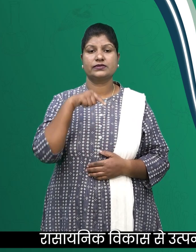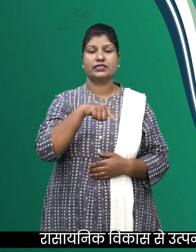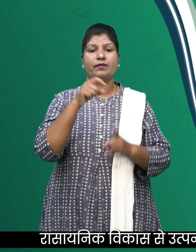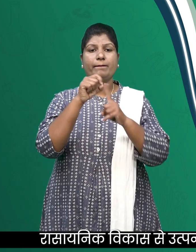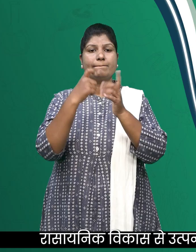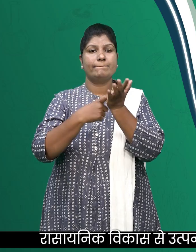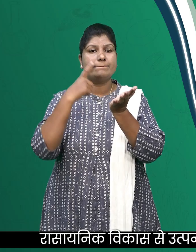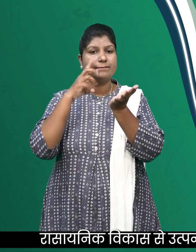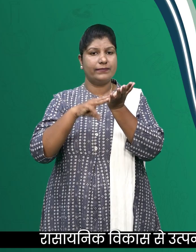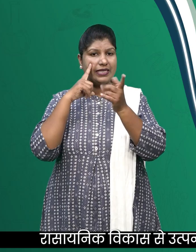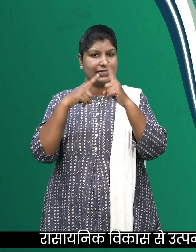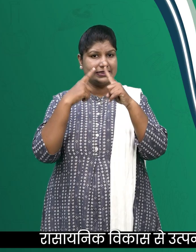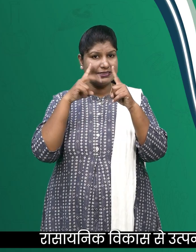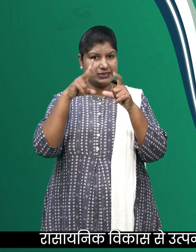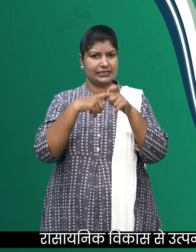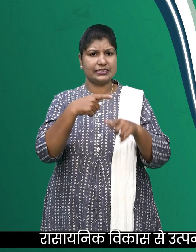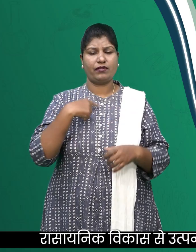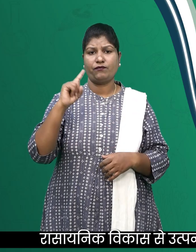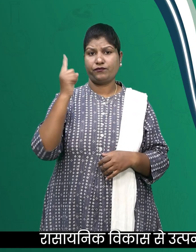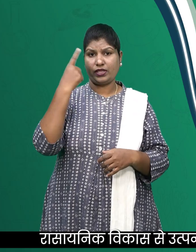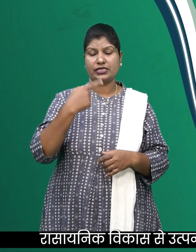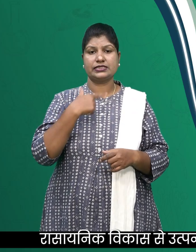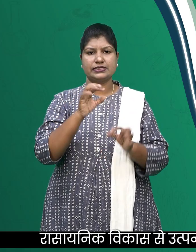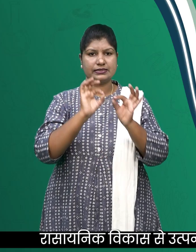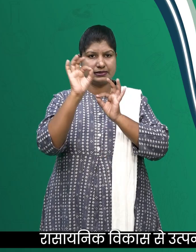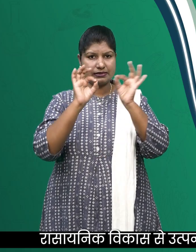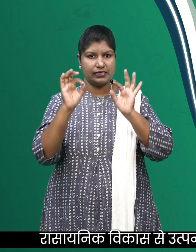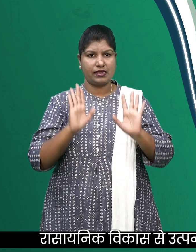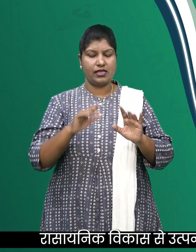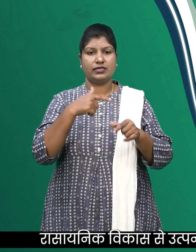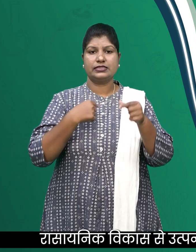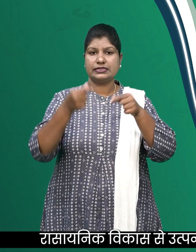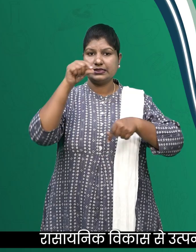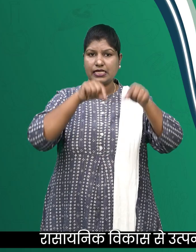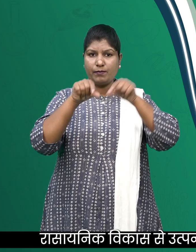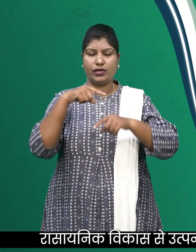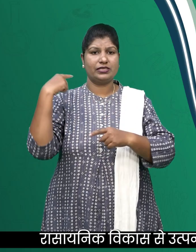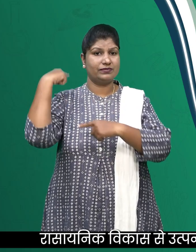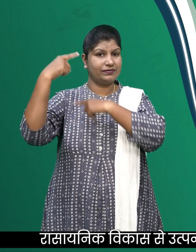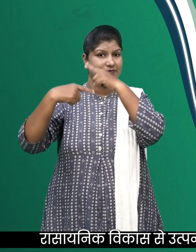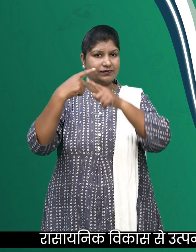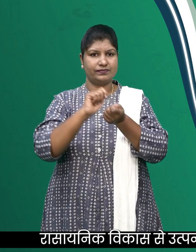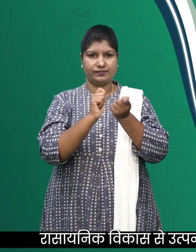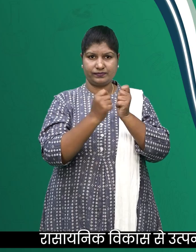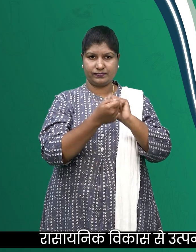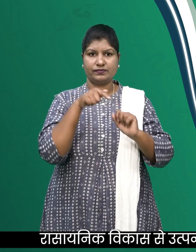रासायनिक विकास से उत्पन्न आदमी कोशिकाओं ने धीरे धीरे जीवाणु, शैवाल,